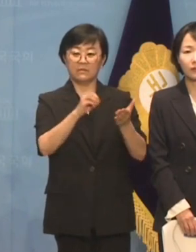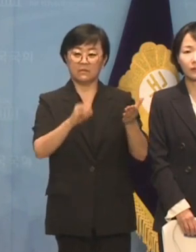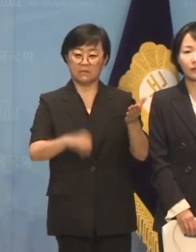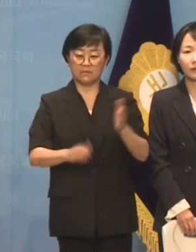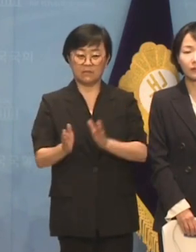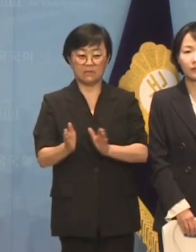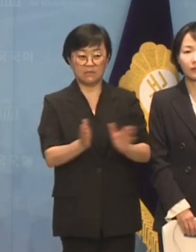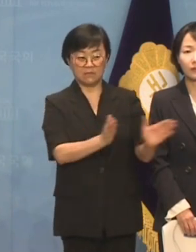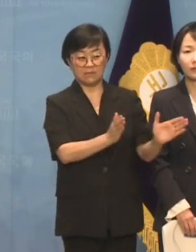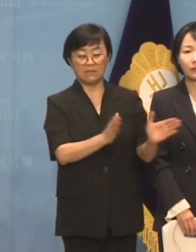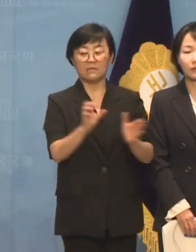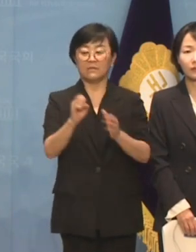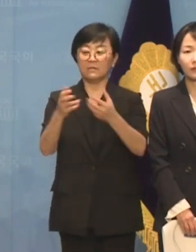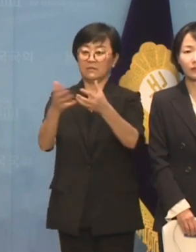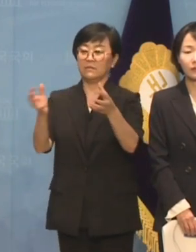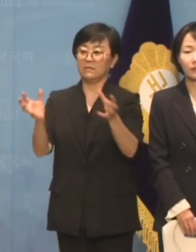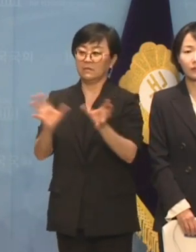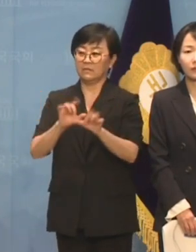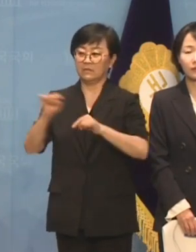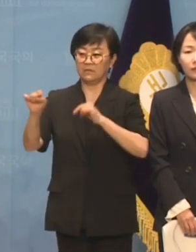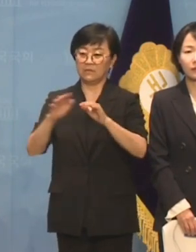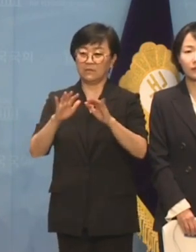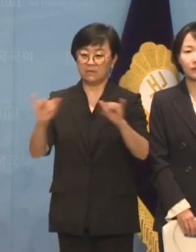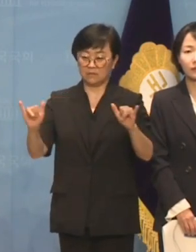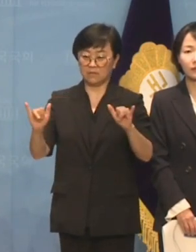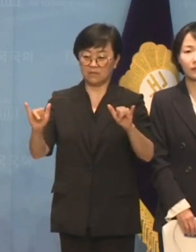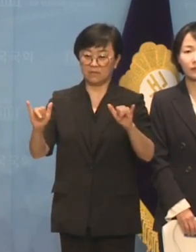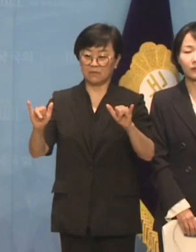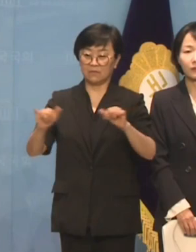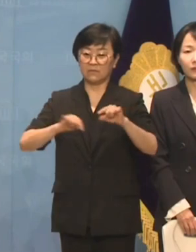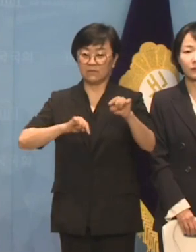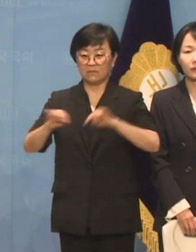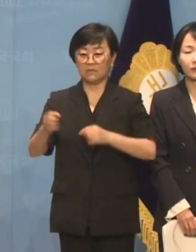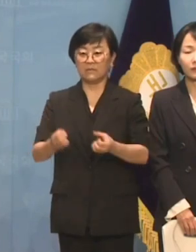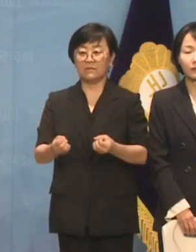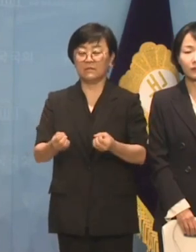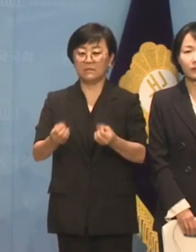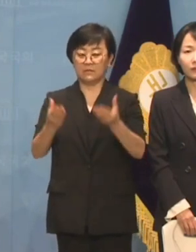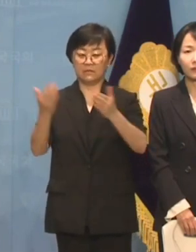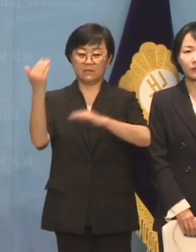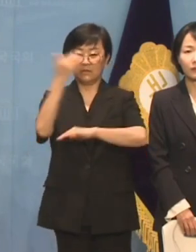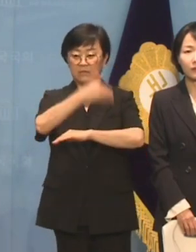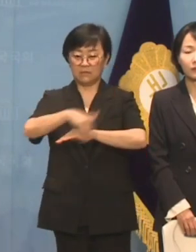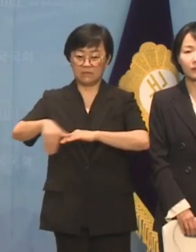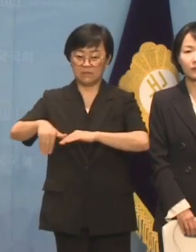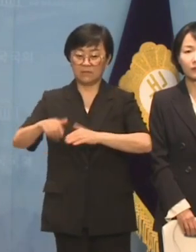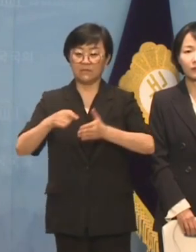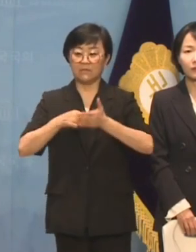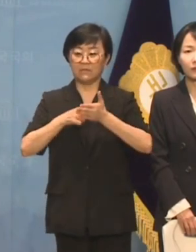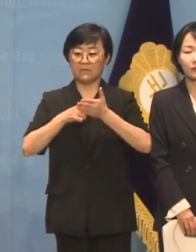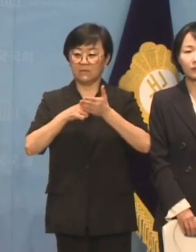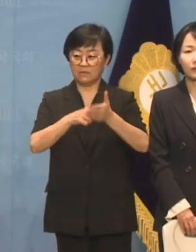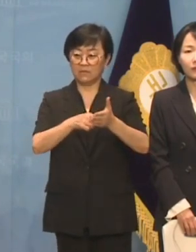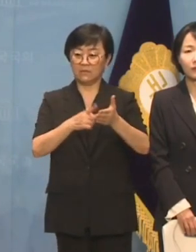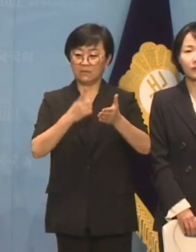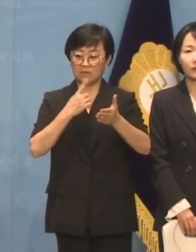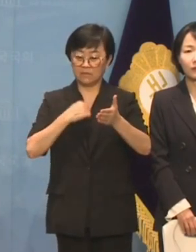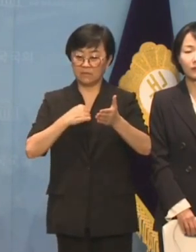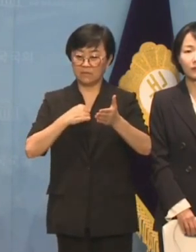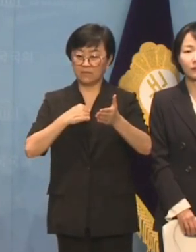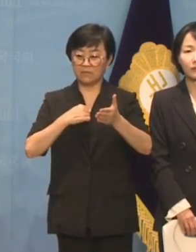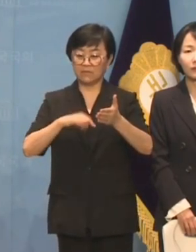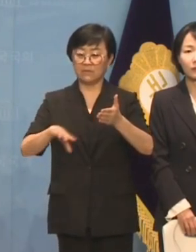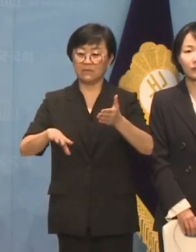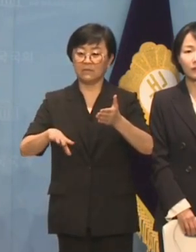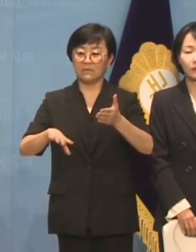배제시키면서 여당 정치인들만의 정치 행사로 기획하고 추진하는 그리고